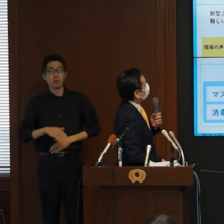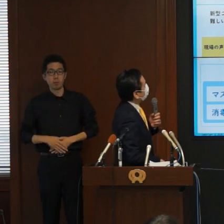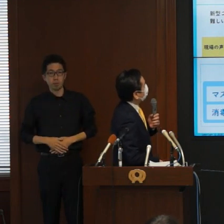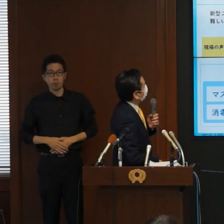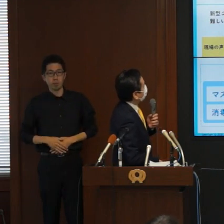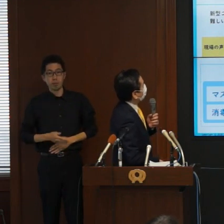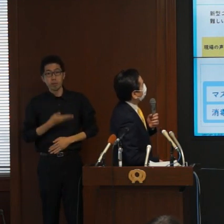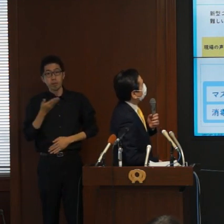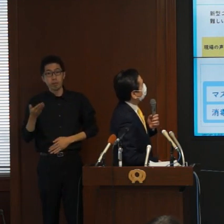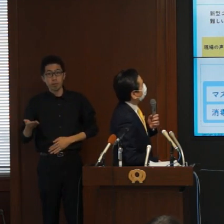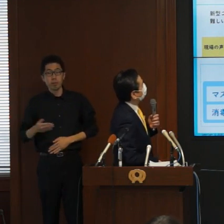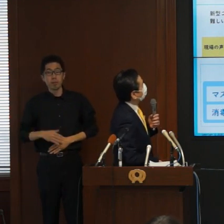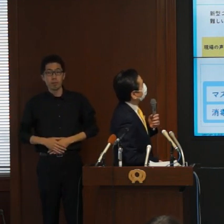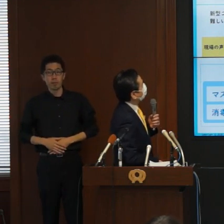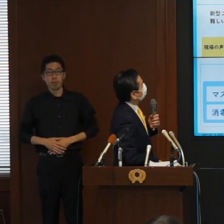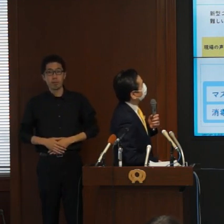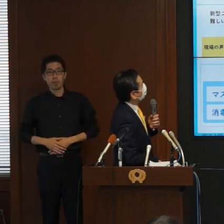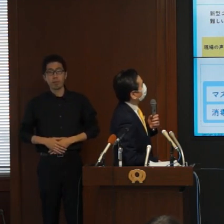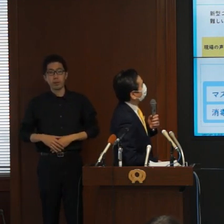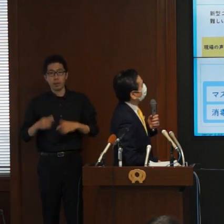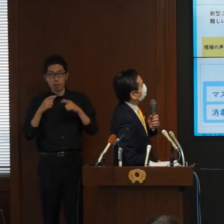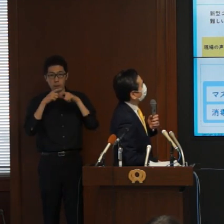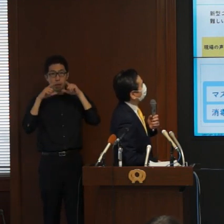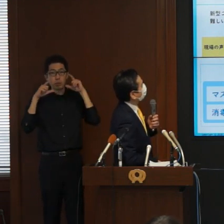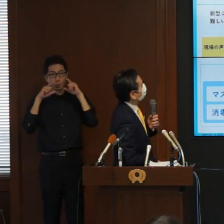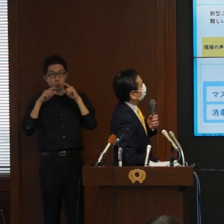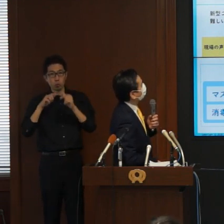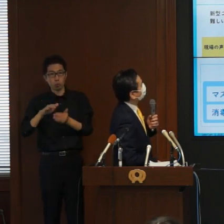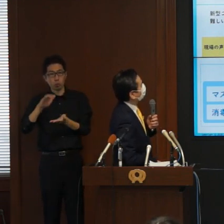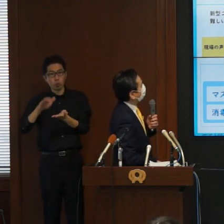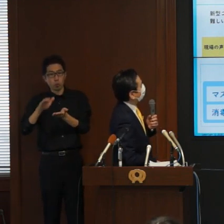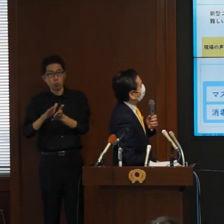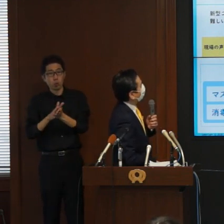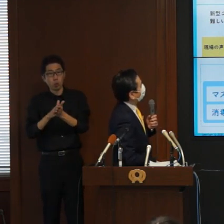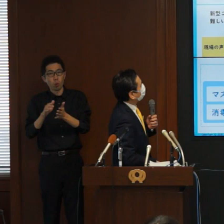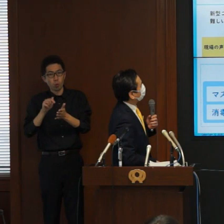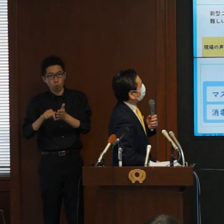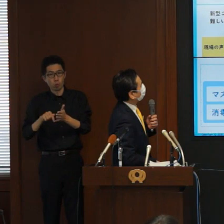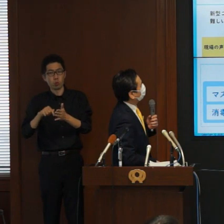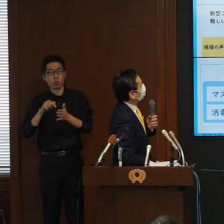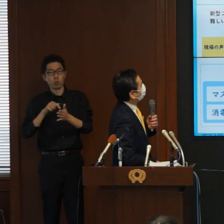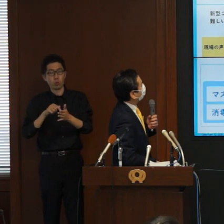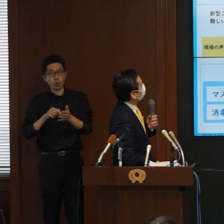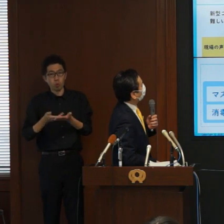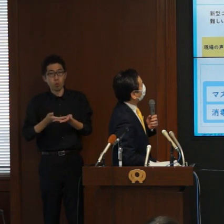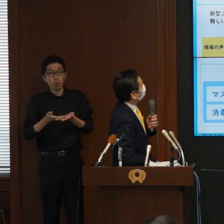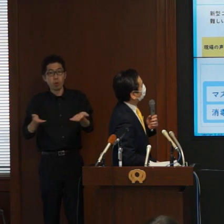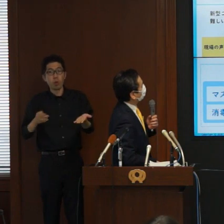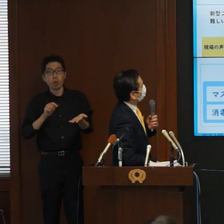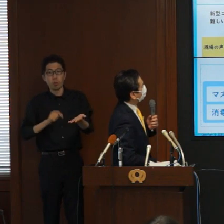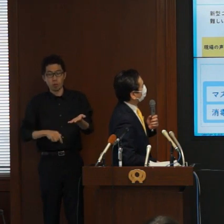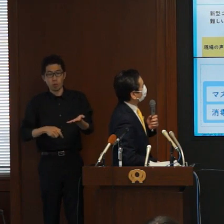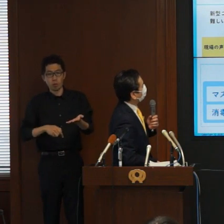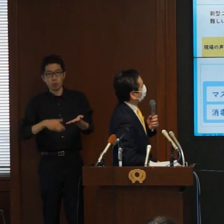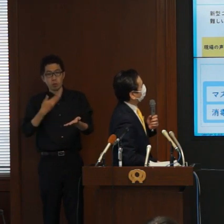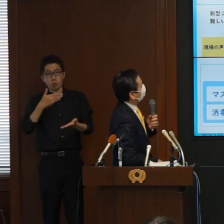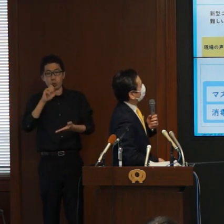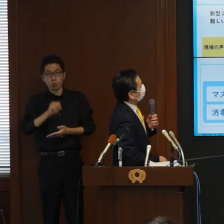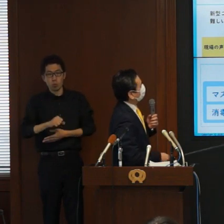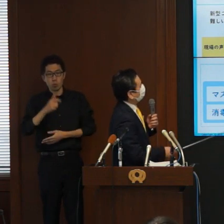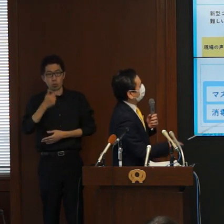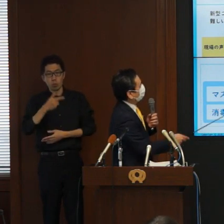はい、そして、マスク消毒液の提供ということで、こちらは9億6000万用でございます